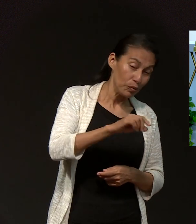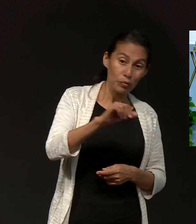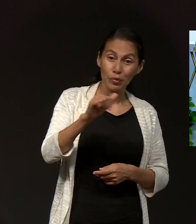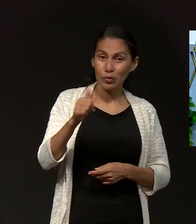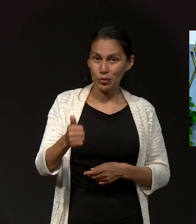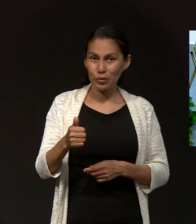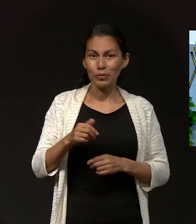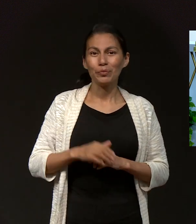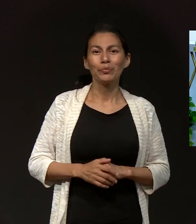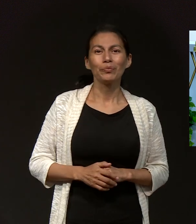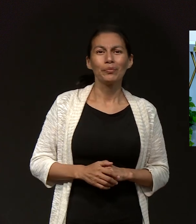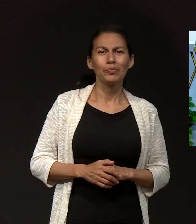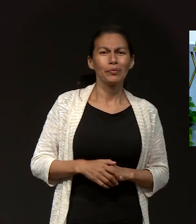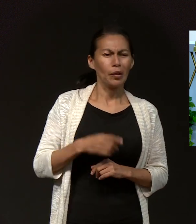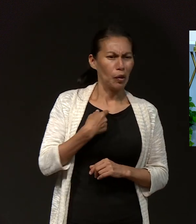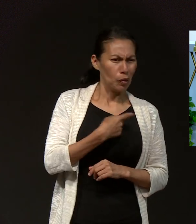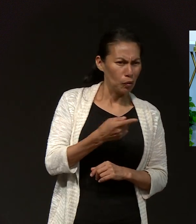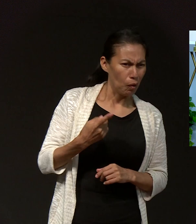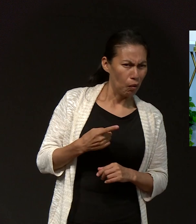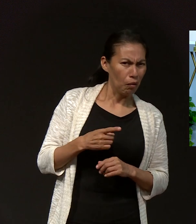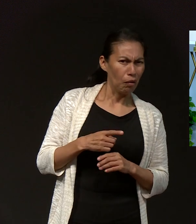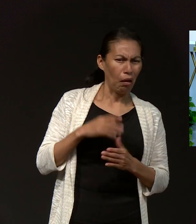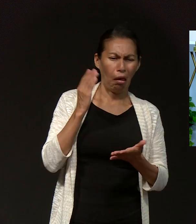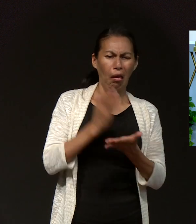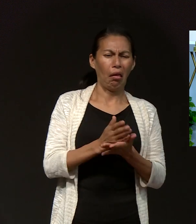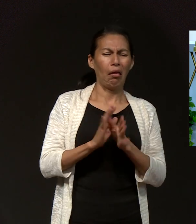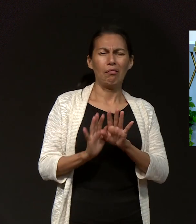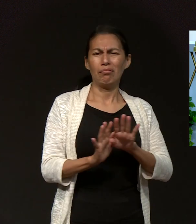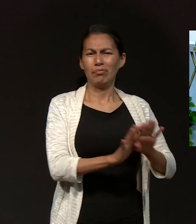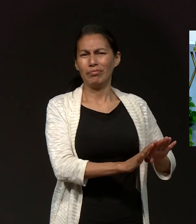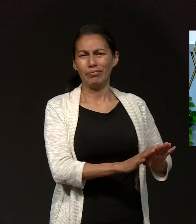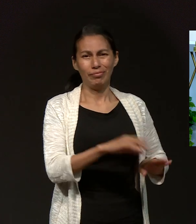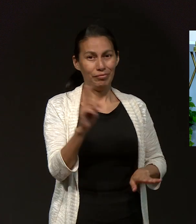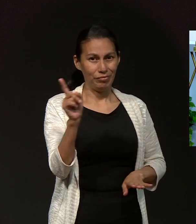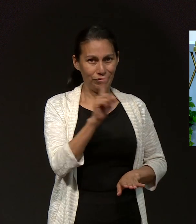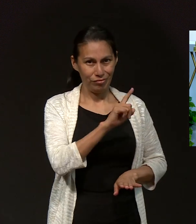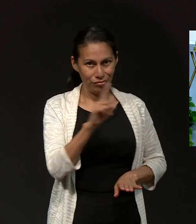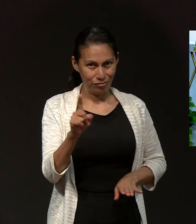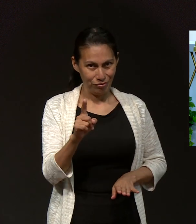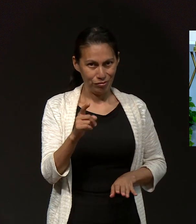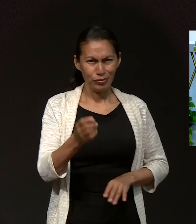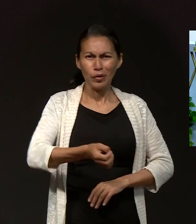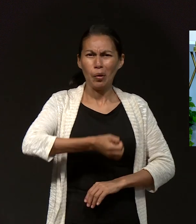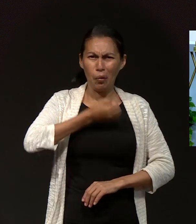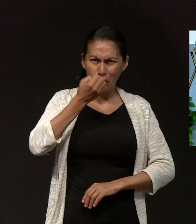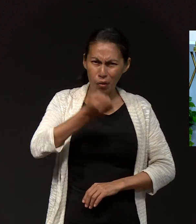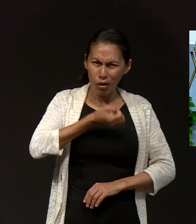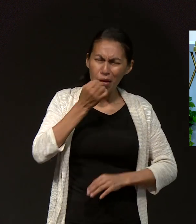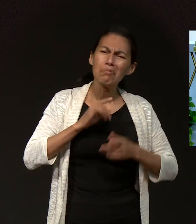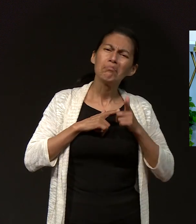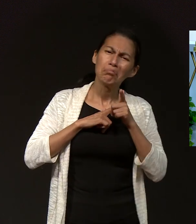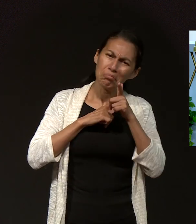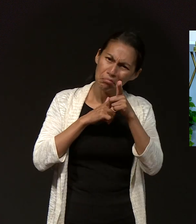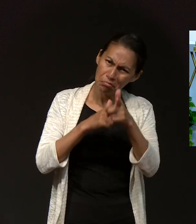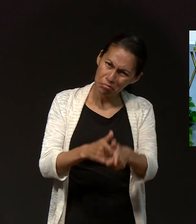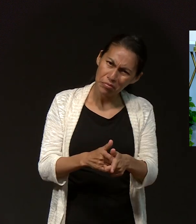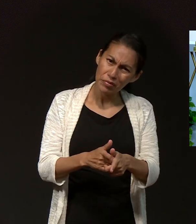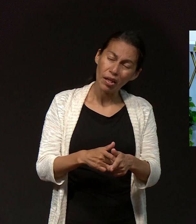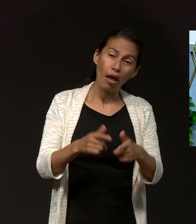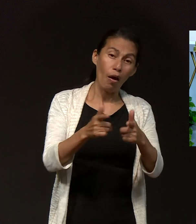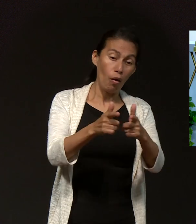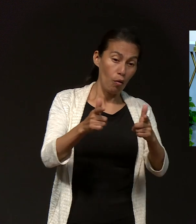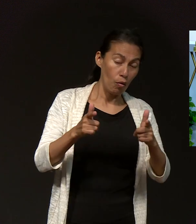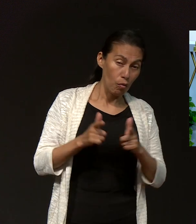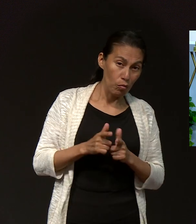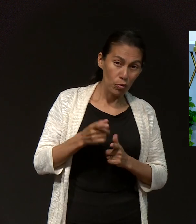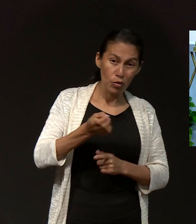oramos los unos por los otros. Y no vamos a ceder. Vamos a continuar orando por ustedes. Hay un grupo,